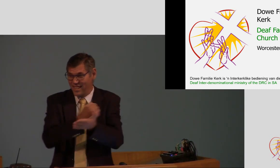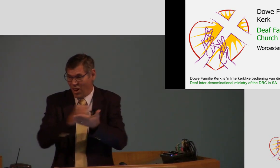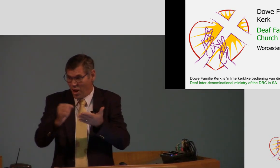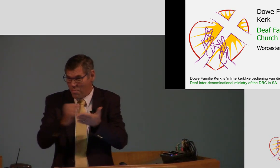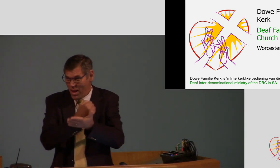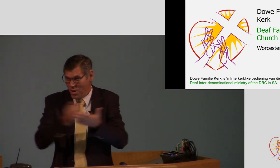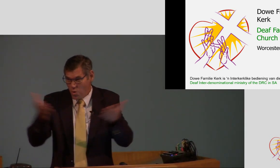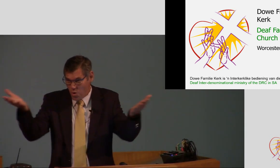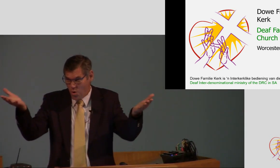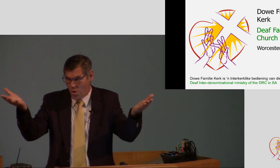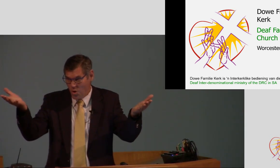Eksamen, hoe?